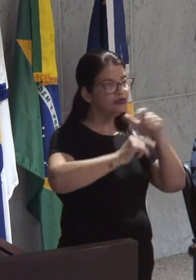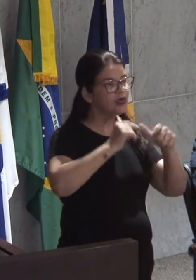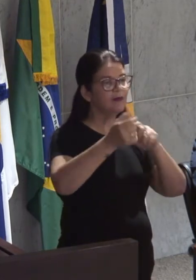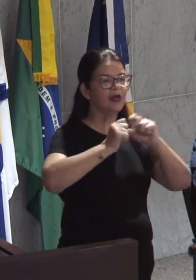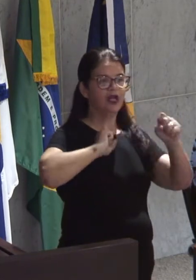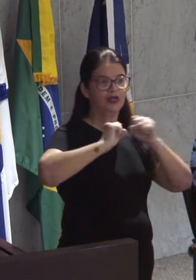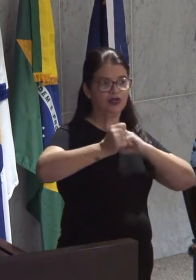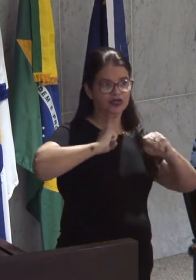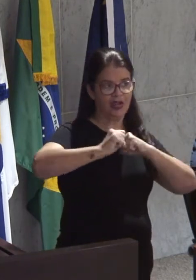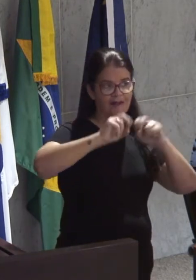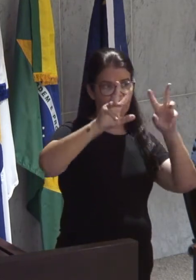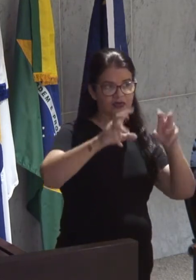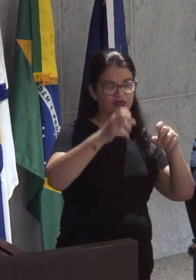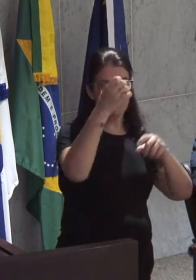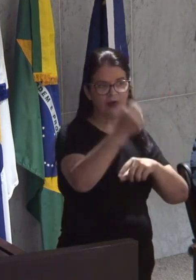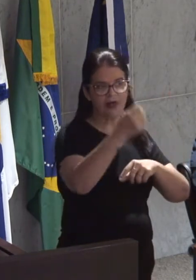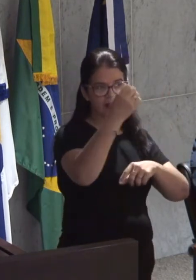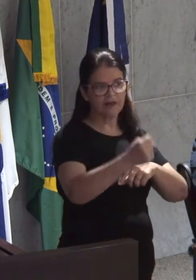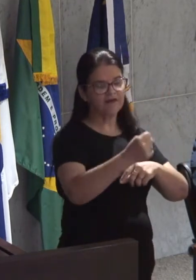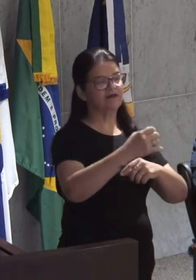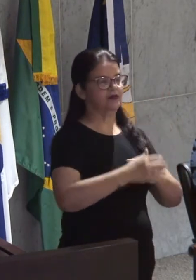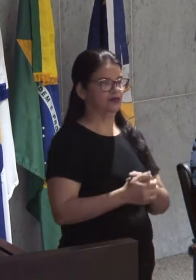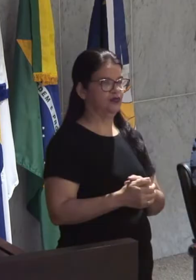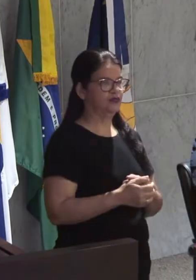debate sobre a questão da Previdência Social.